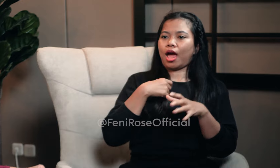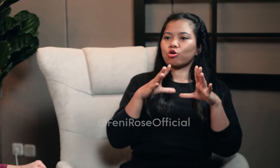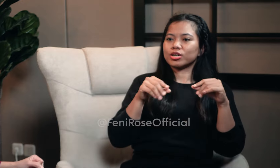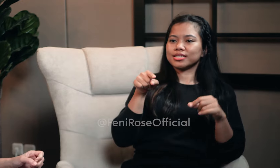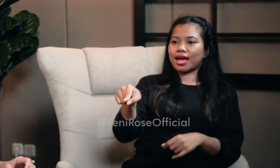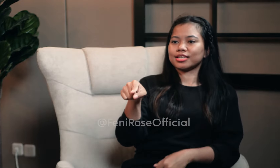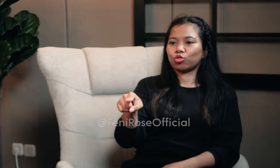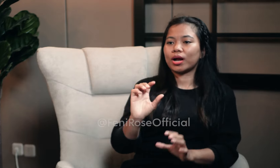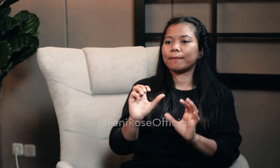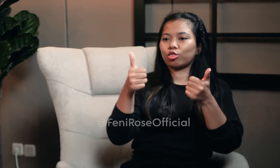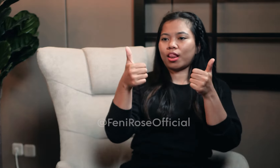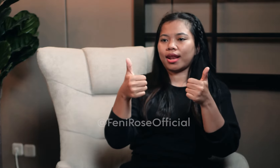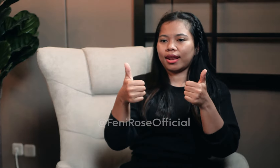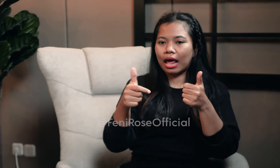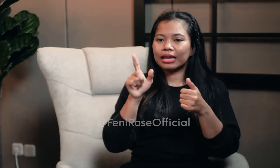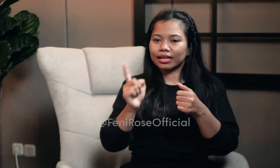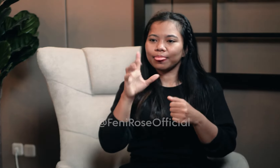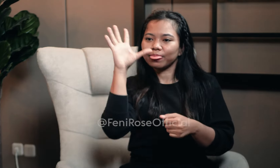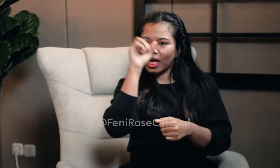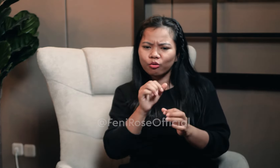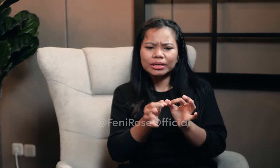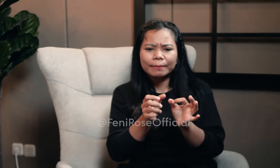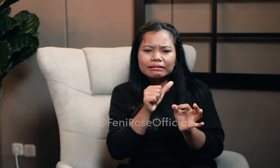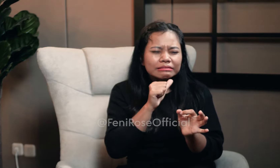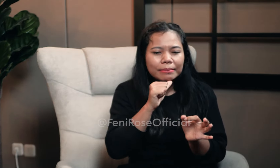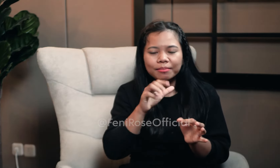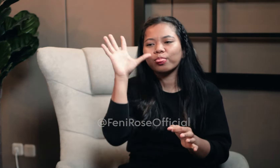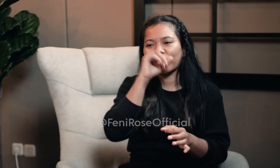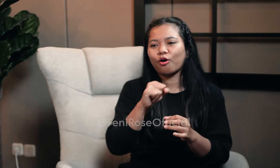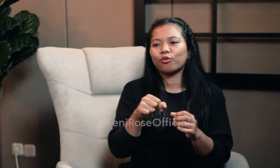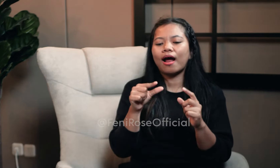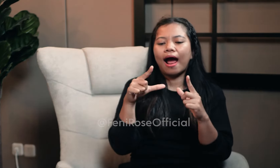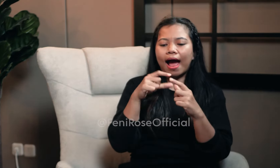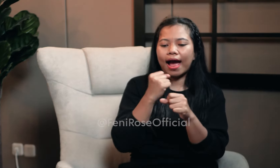eh Kebetulan saya bekerja di salah satu TV swasta gitu